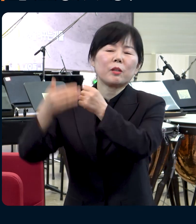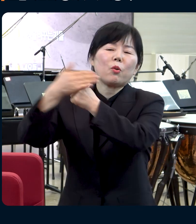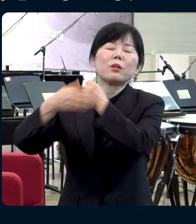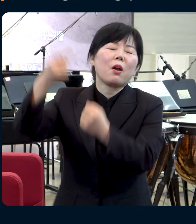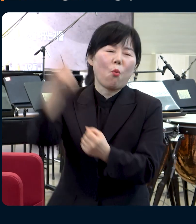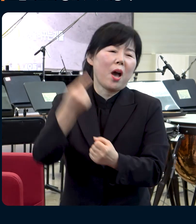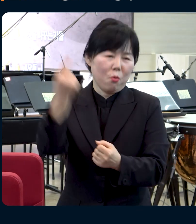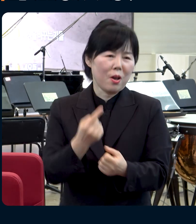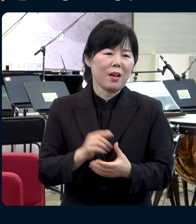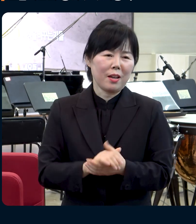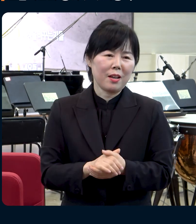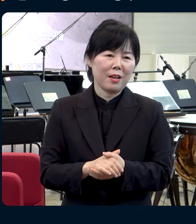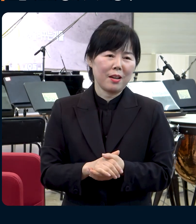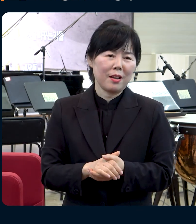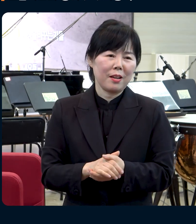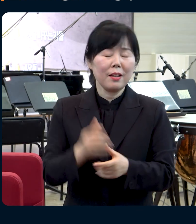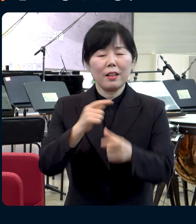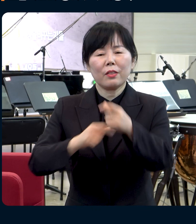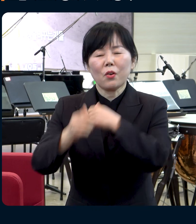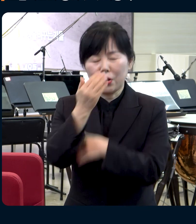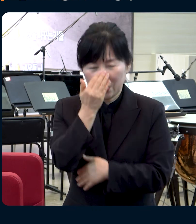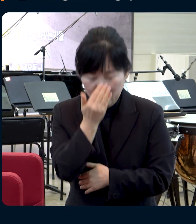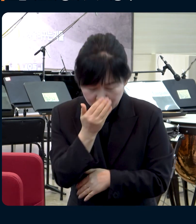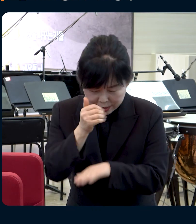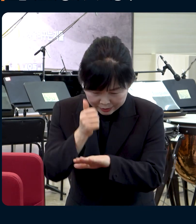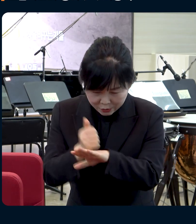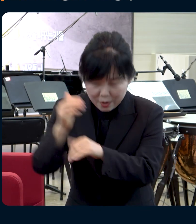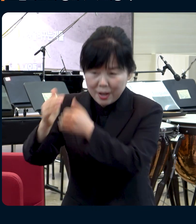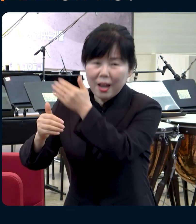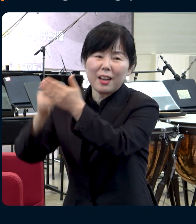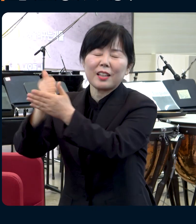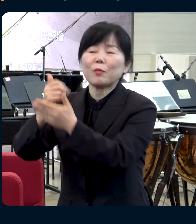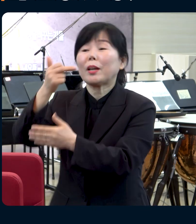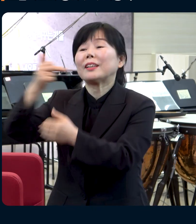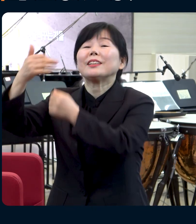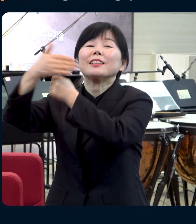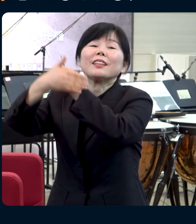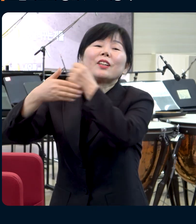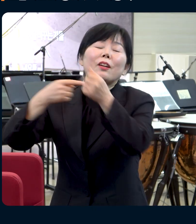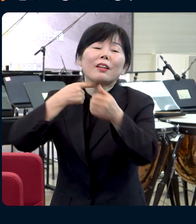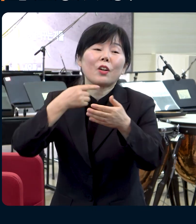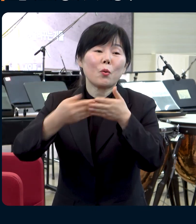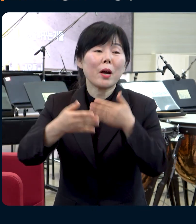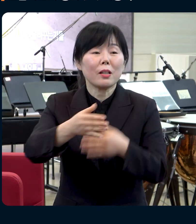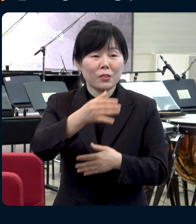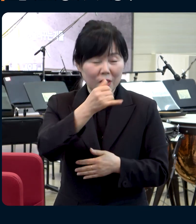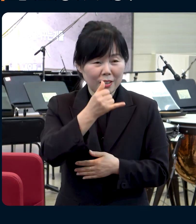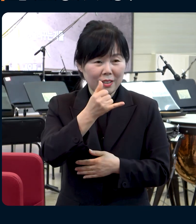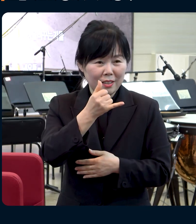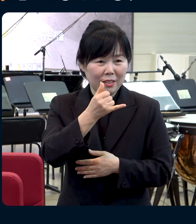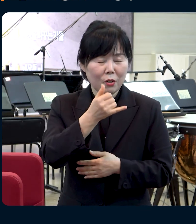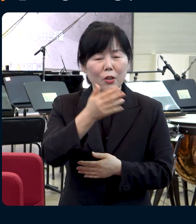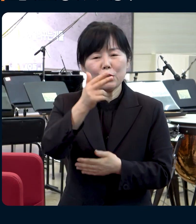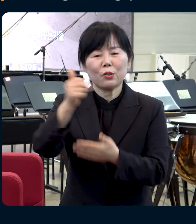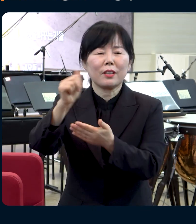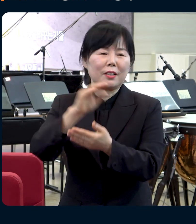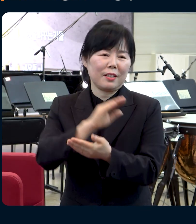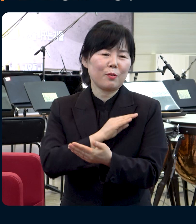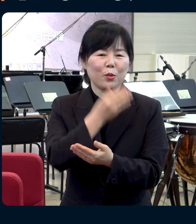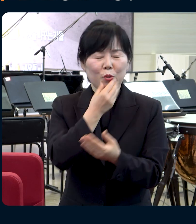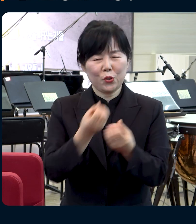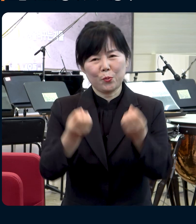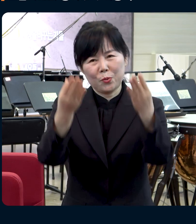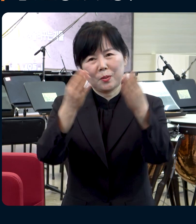여러분 모두가 더 겸손함으로 말미암아 하늘의 큰 은혜를 경험하신 여러분 모두가 되시길 주의 이름으로 축원합니다.